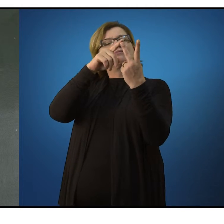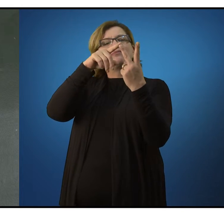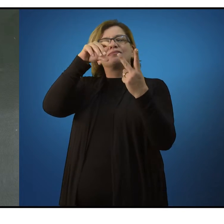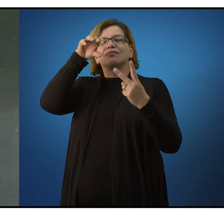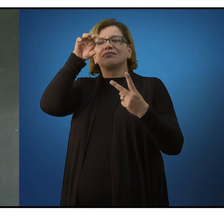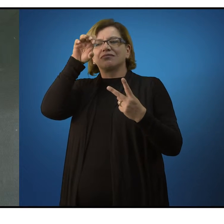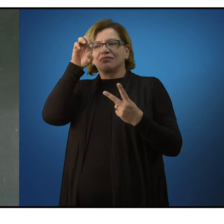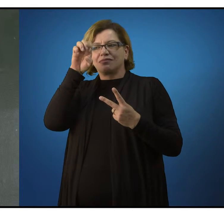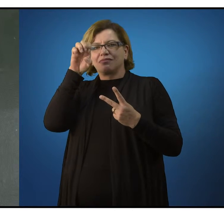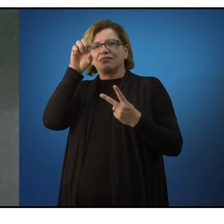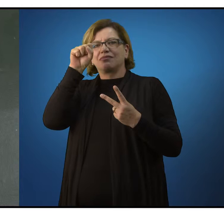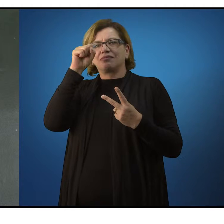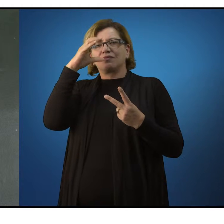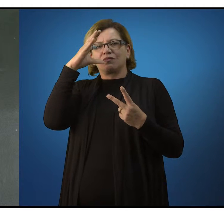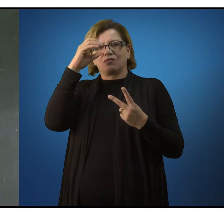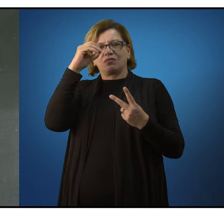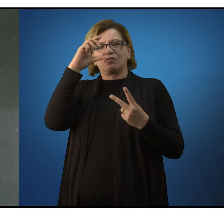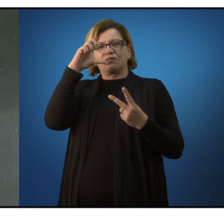e a escolástica.